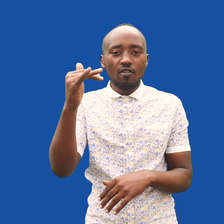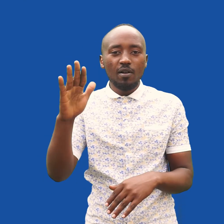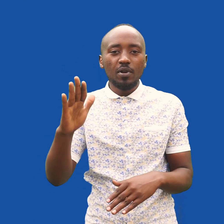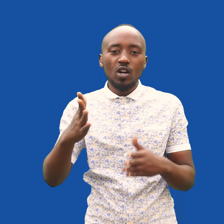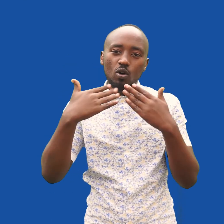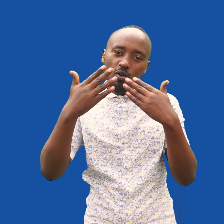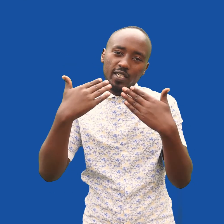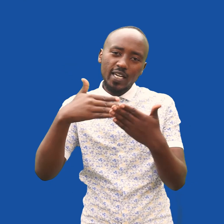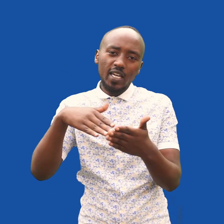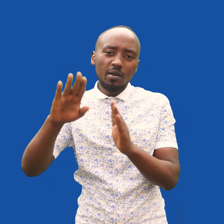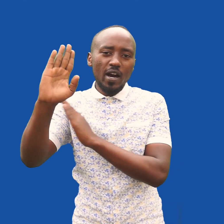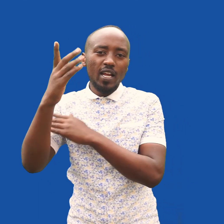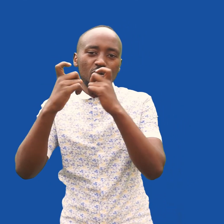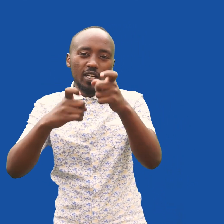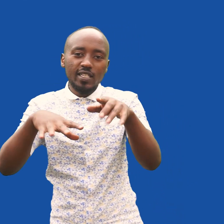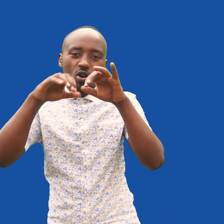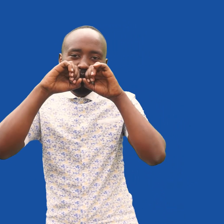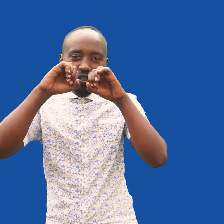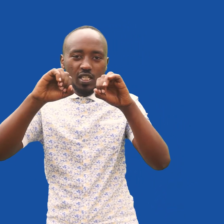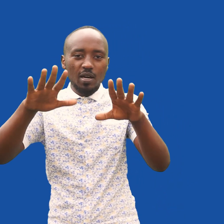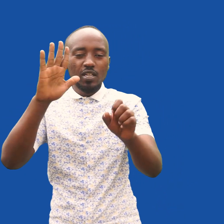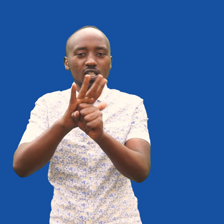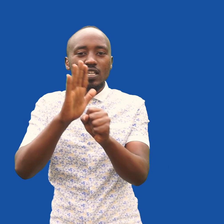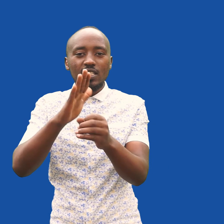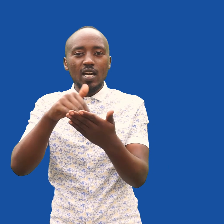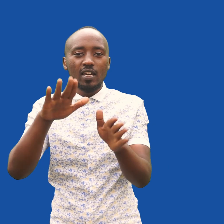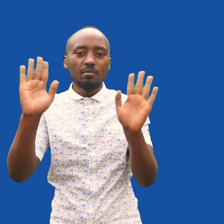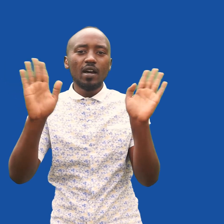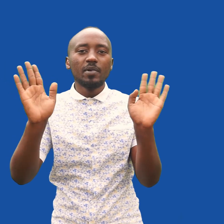arfak. Kurakoze, chane, imana, igweleze, umujisha, miti, chane. Bye, bye.